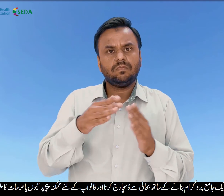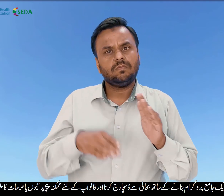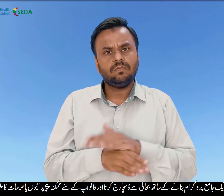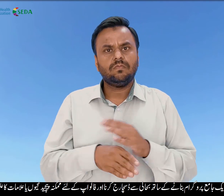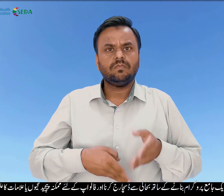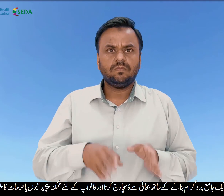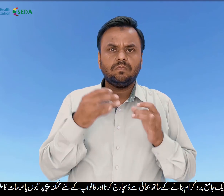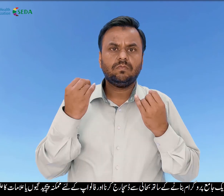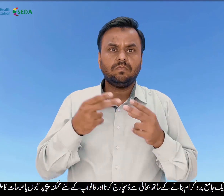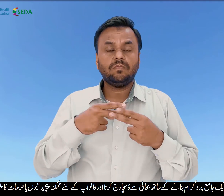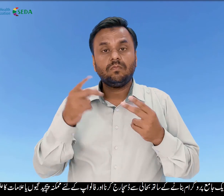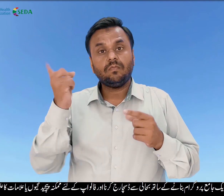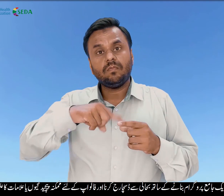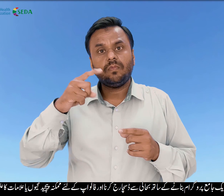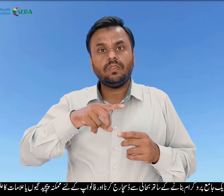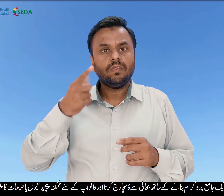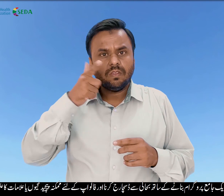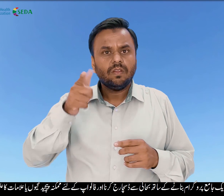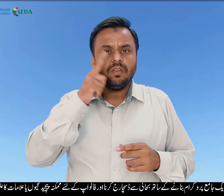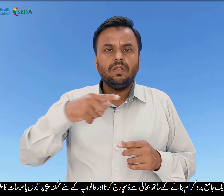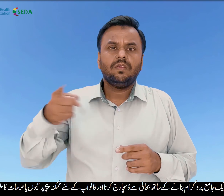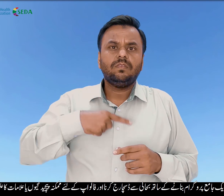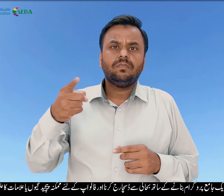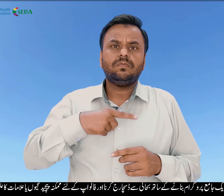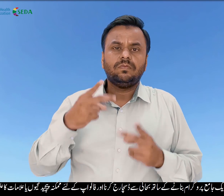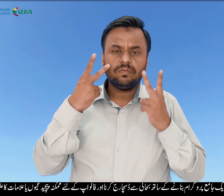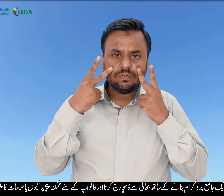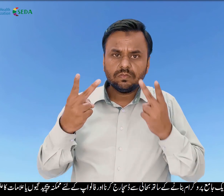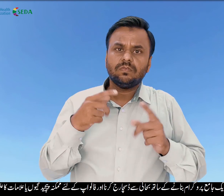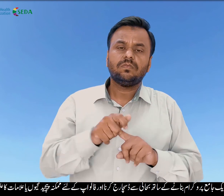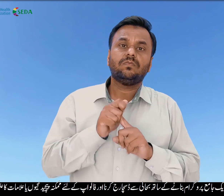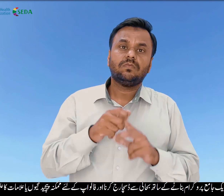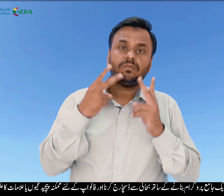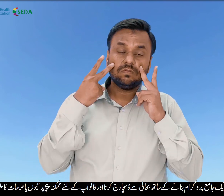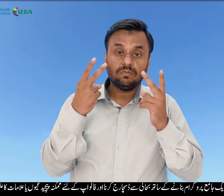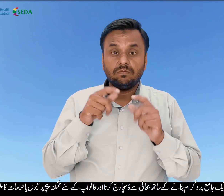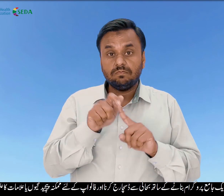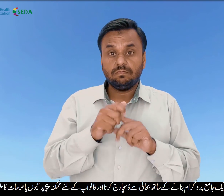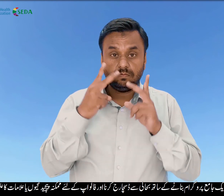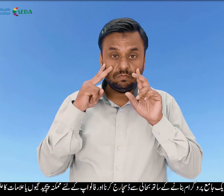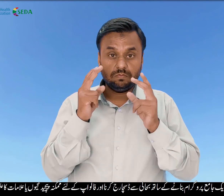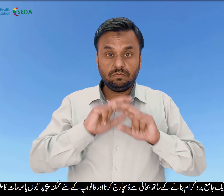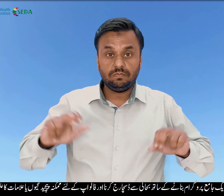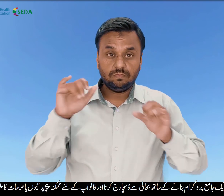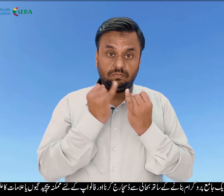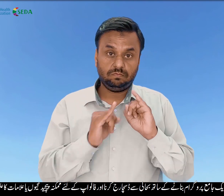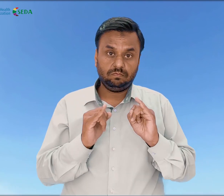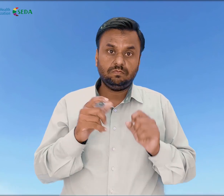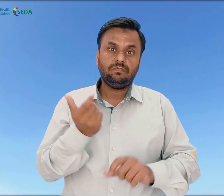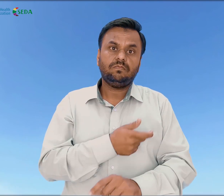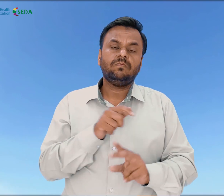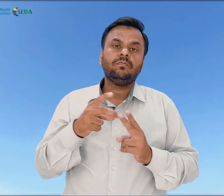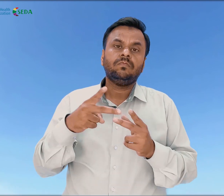کرنا اور فالو اپ کے لیے ممکنہ پیچیدگیوں یا علامات کا علم ہونا۔